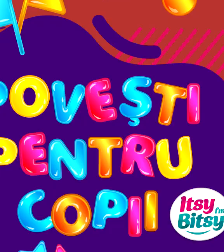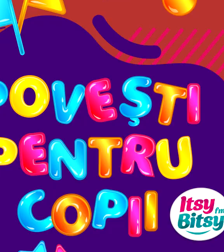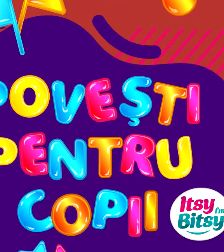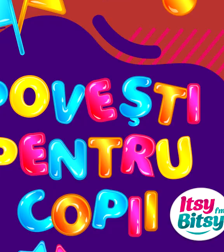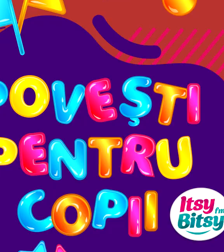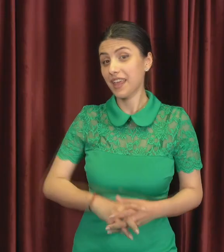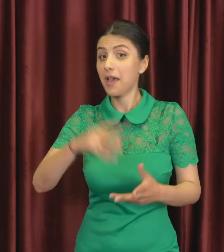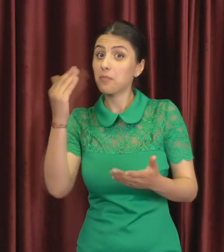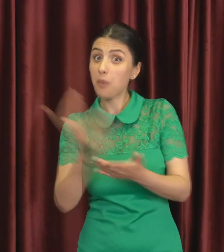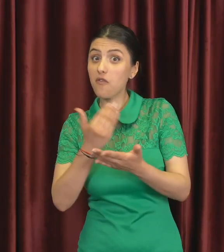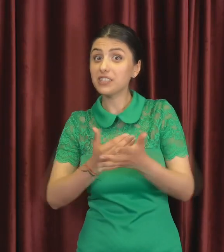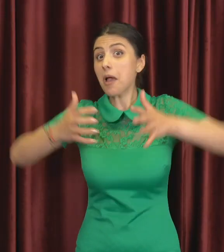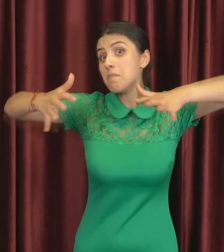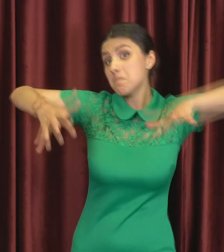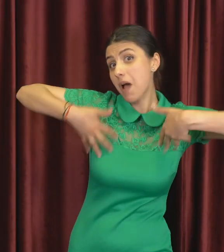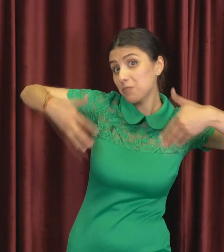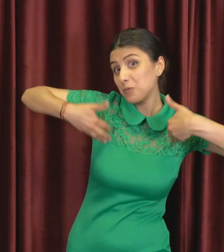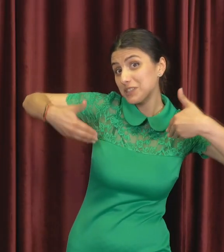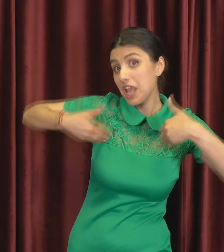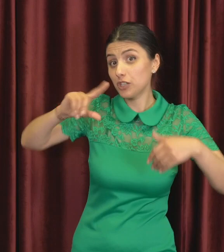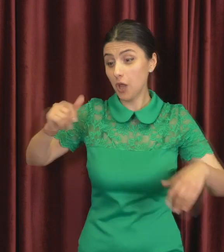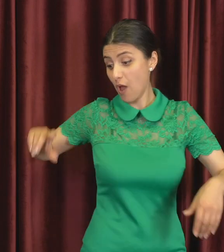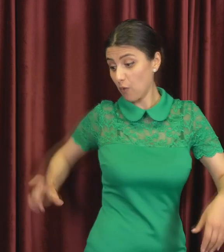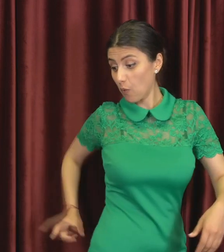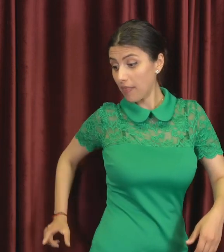Povestea Maimuțică-i Minda și a cozii ei, de Adriana Mitu.